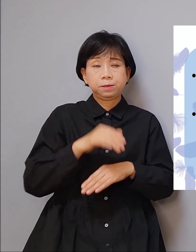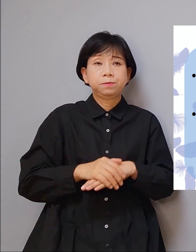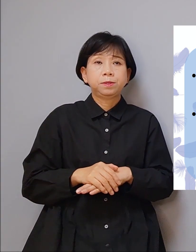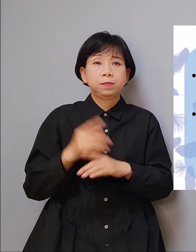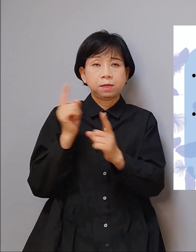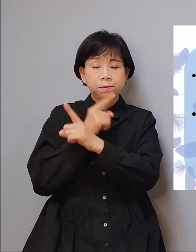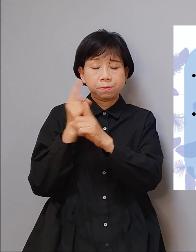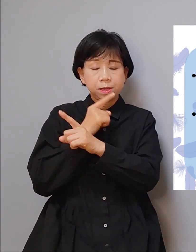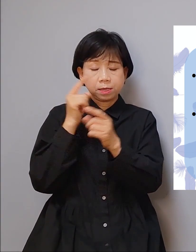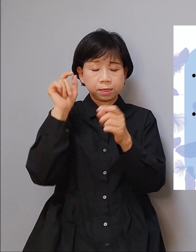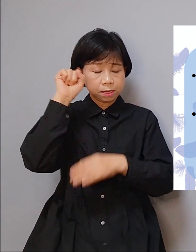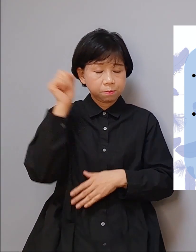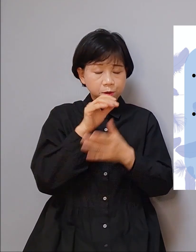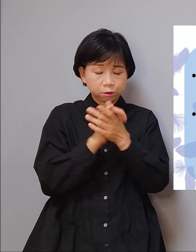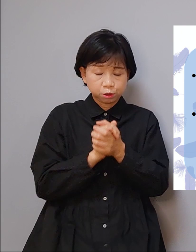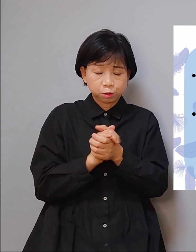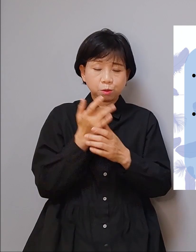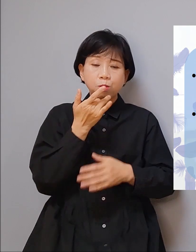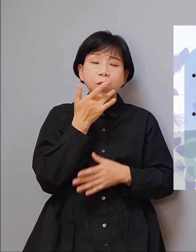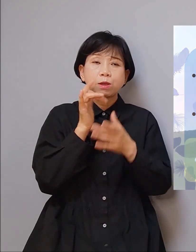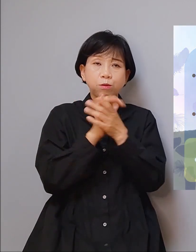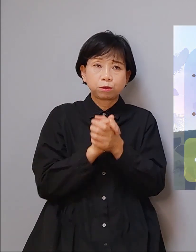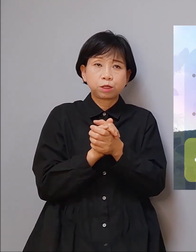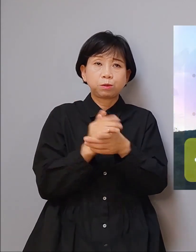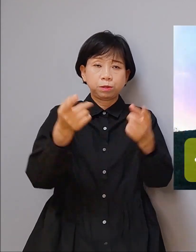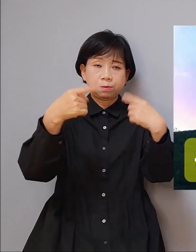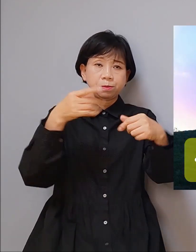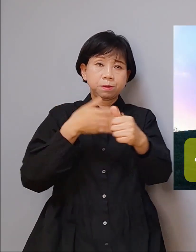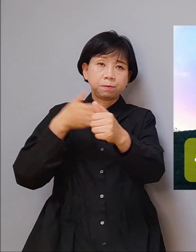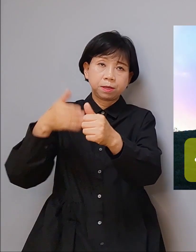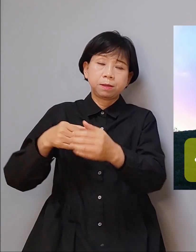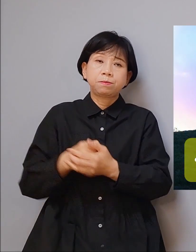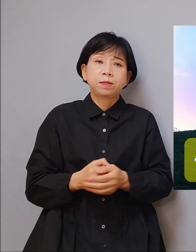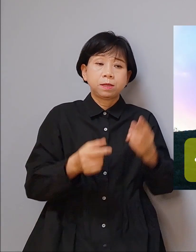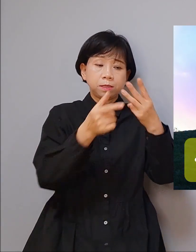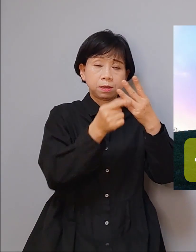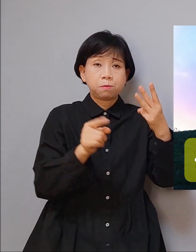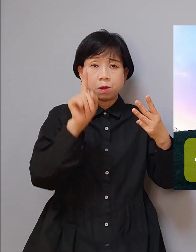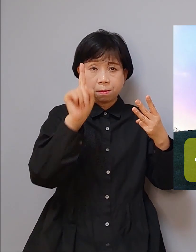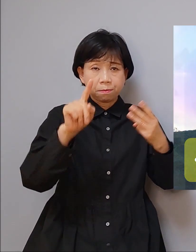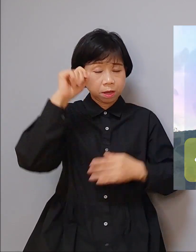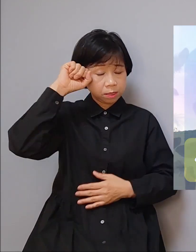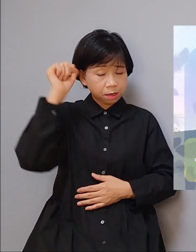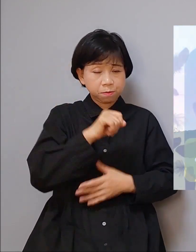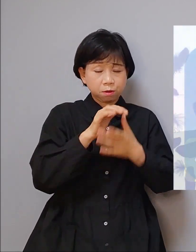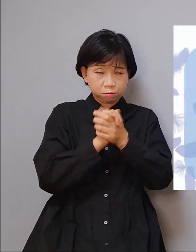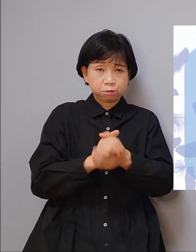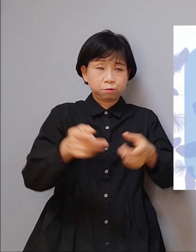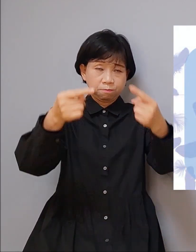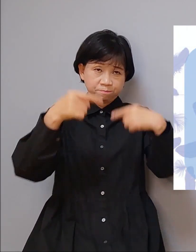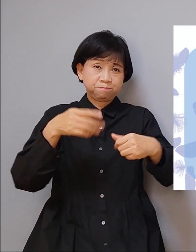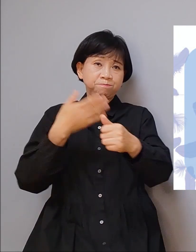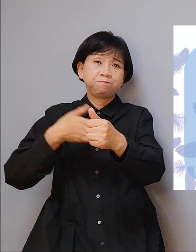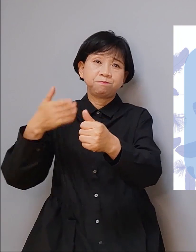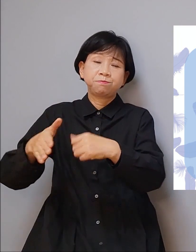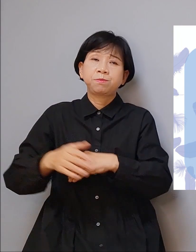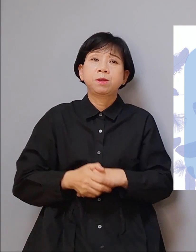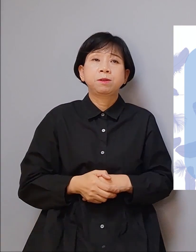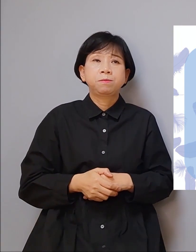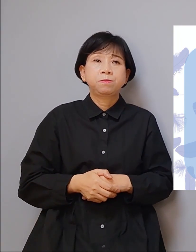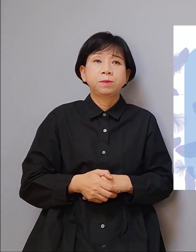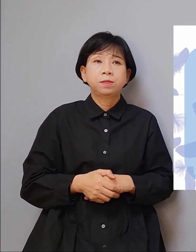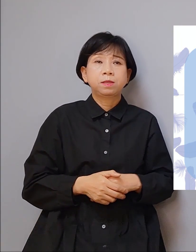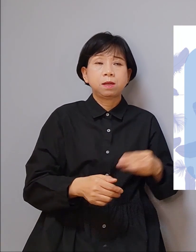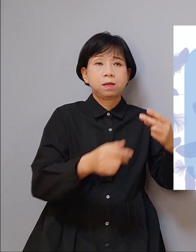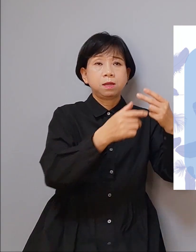참여 바랍니다. 예배를 위한 주일 기도가 매주 있습니다. 3월에 한 번 새벽을 깨우시기를 바랍니다. 3월 15일 수요일부터